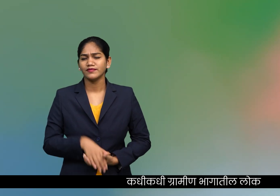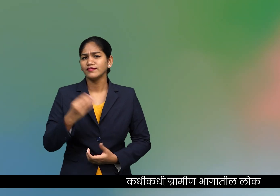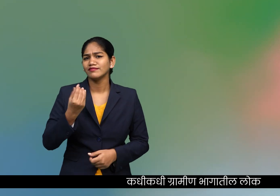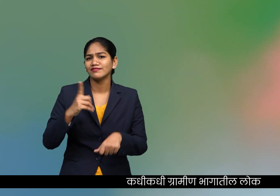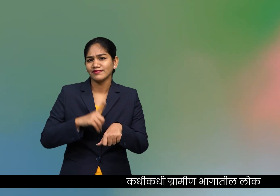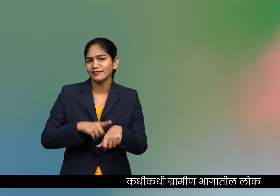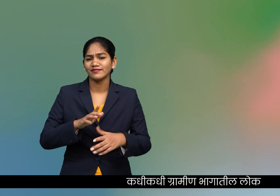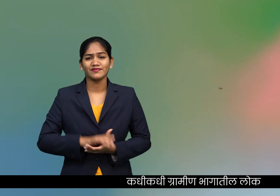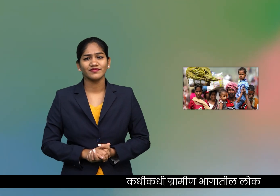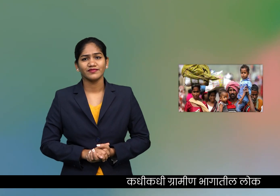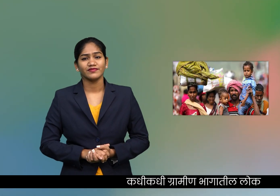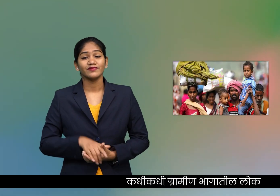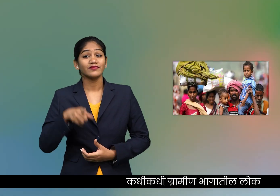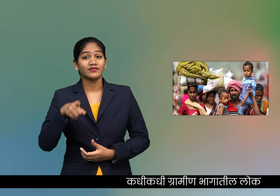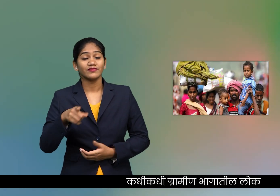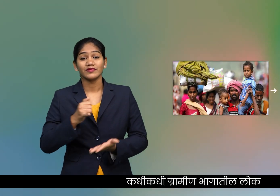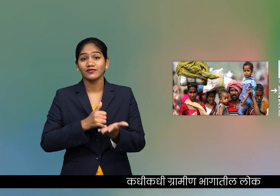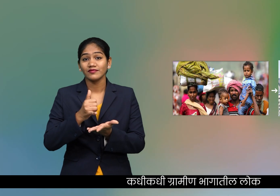कधी-कधी ग्रामीण भागातील लोक